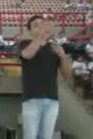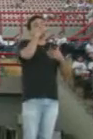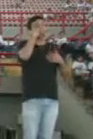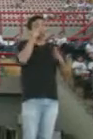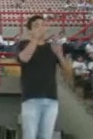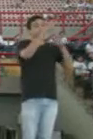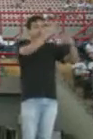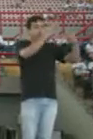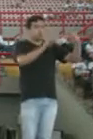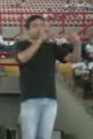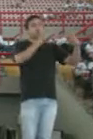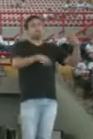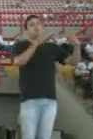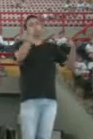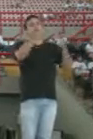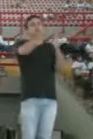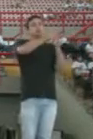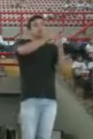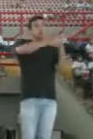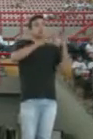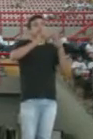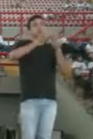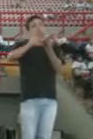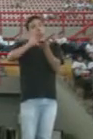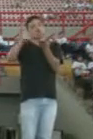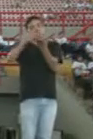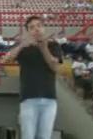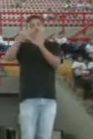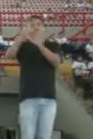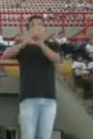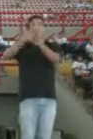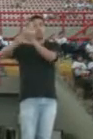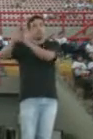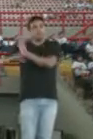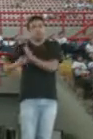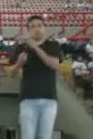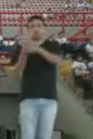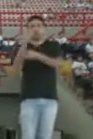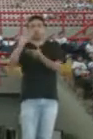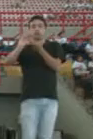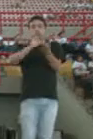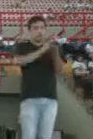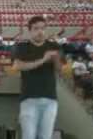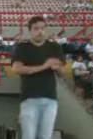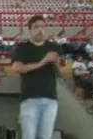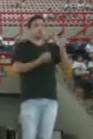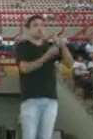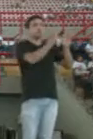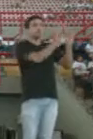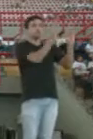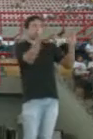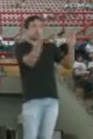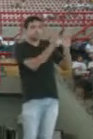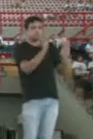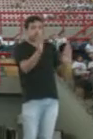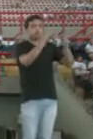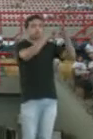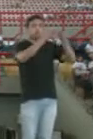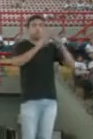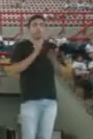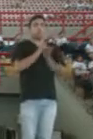for num livro é um capítulo. E os capítulos se juntam e formam um livro. E os livros unidos a biblioteca. E